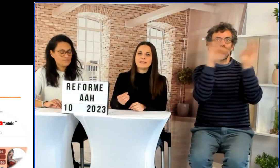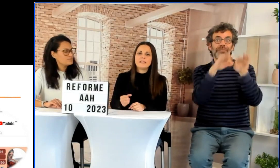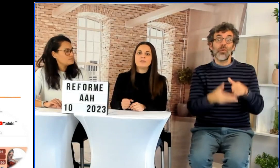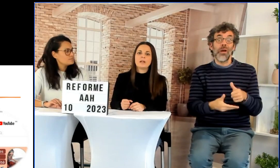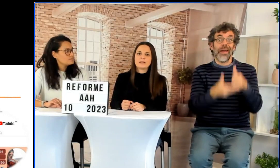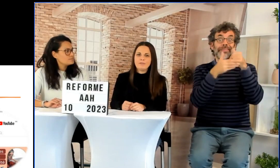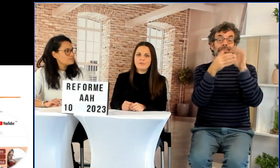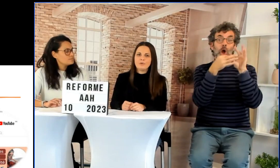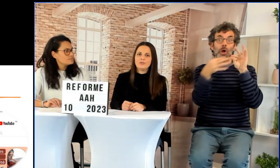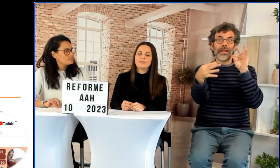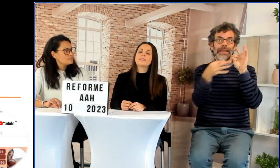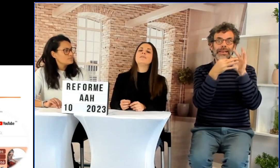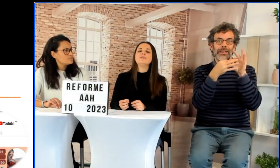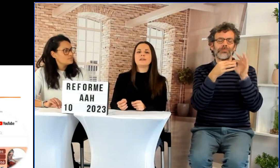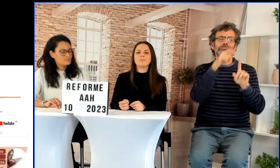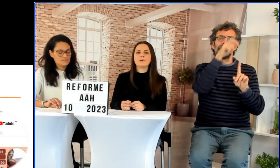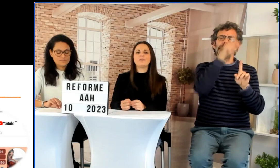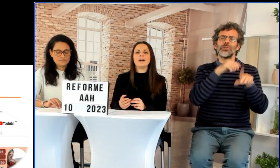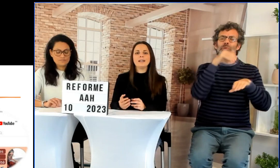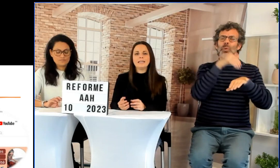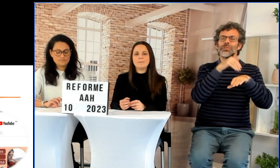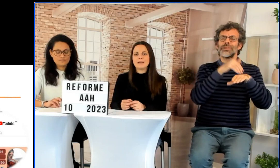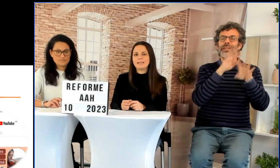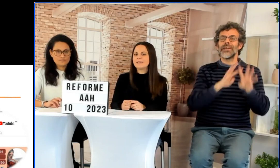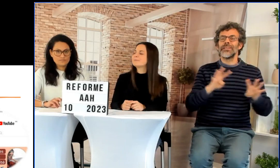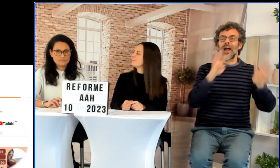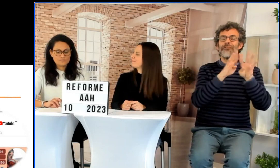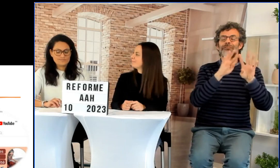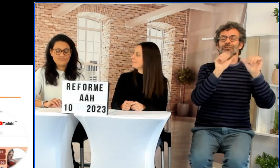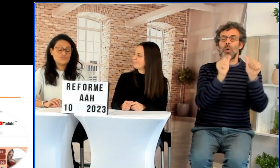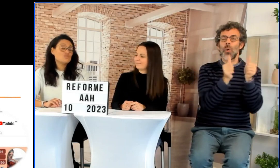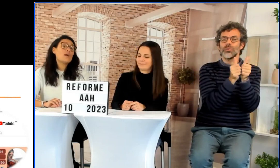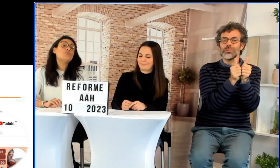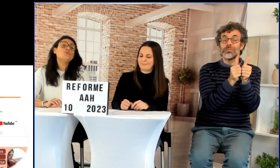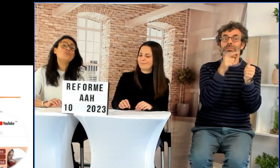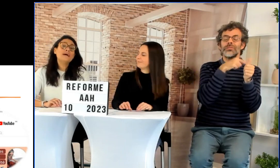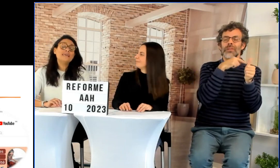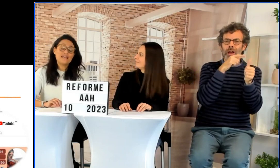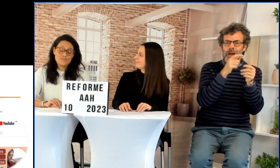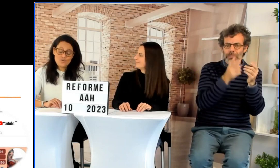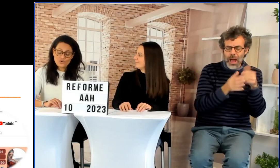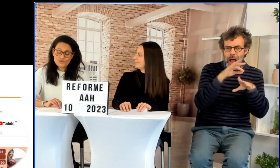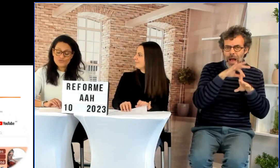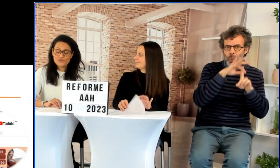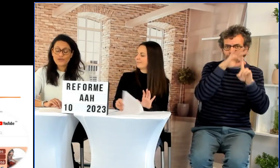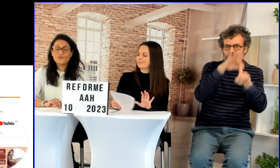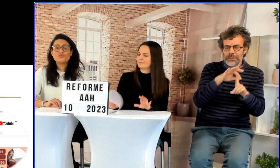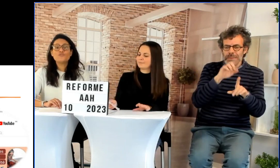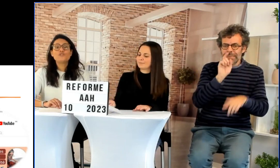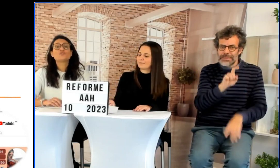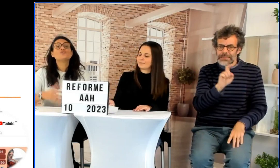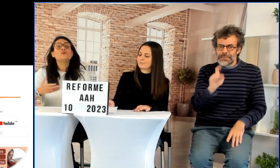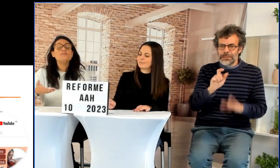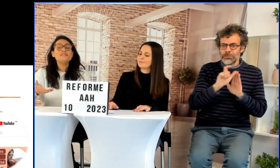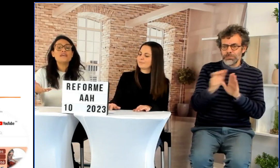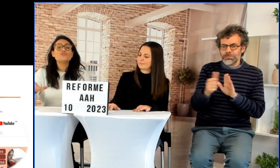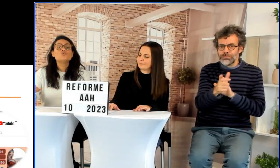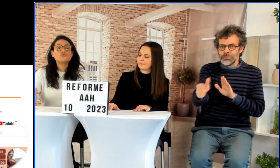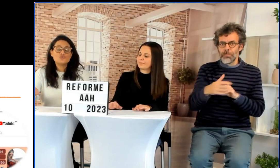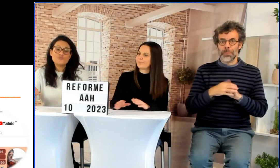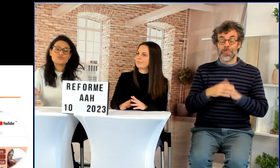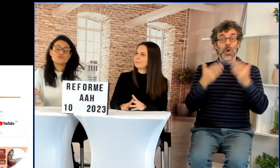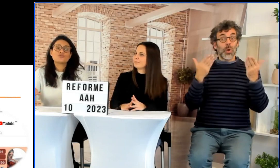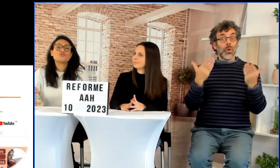un conseiller de la CAF de l'Aude qui vous accompagnera clic par clic. Nous vous rappelons également que vous pourrez retrouver notre